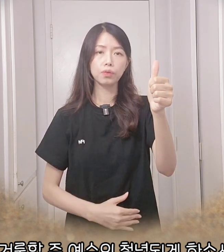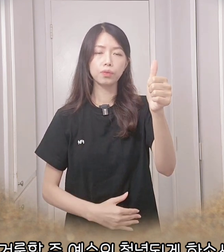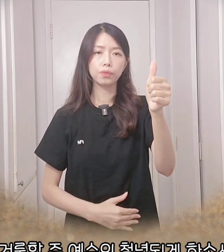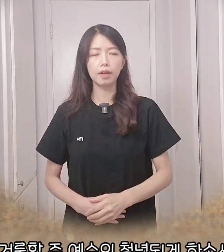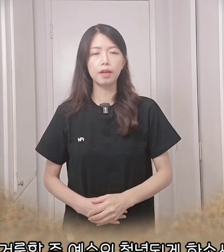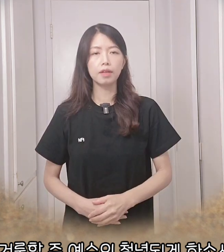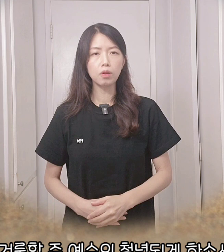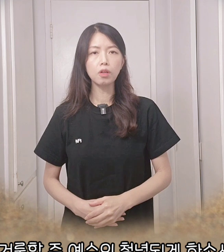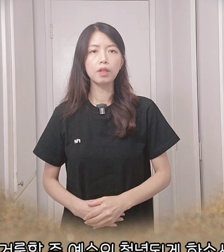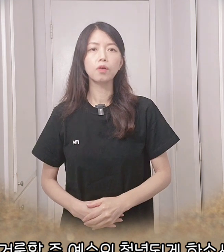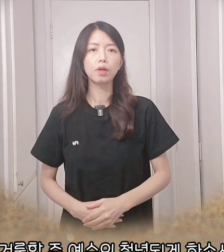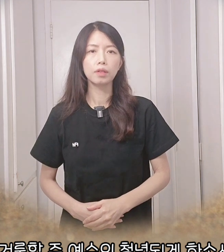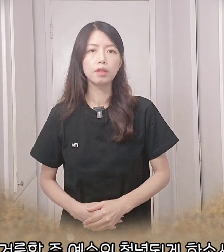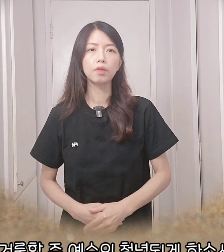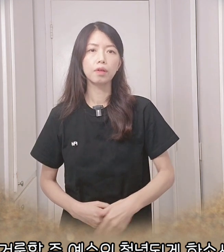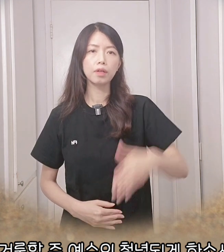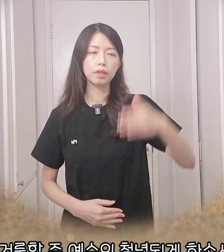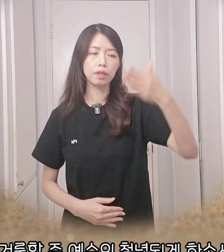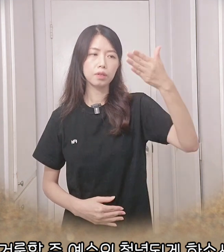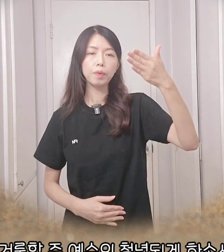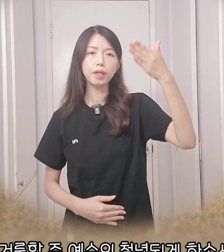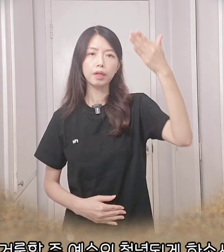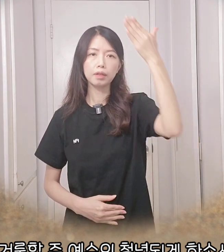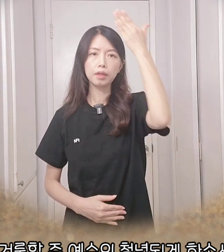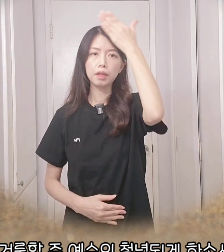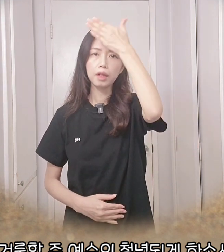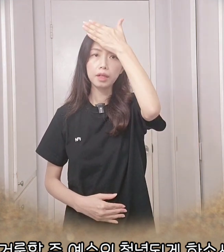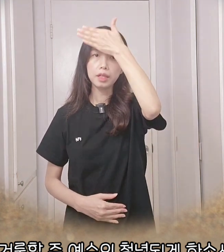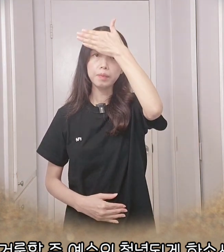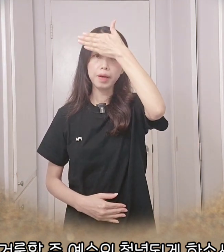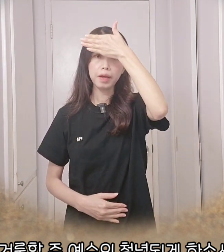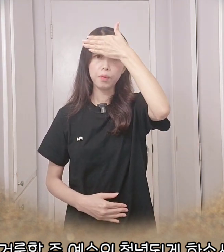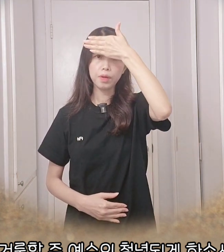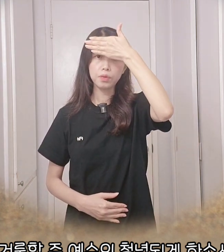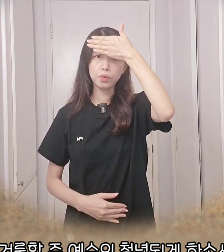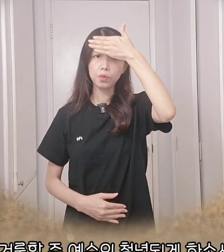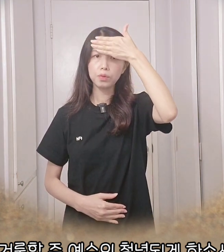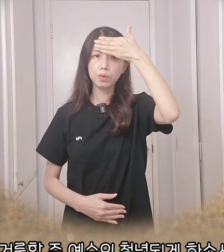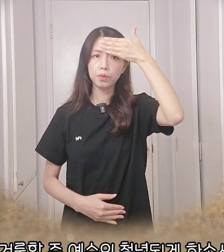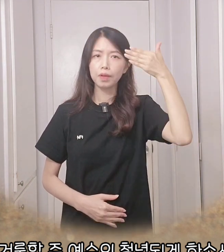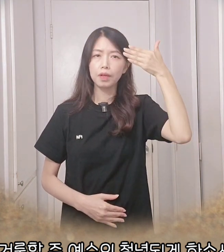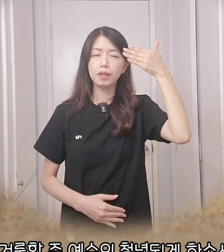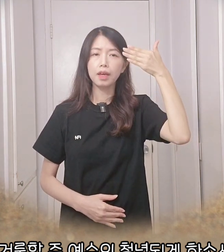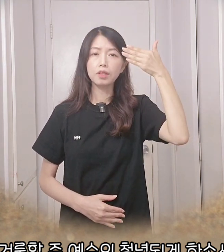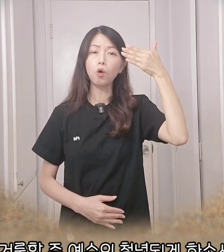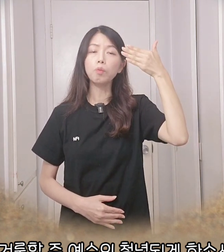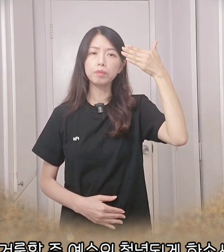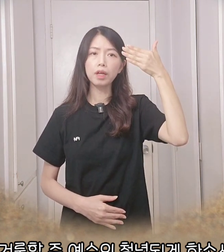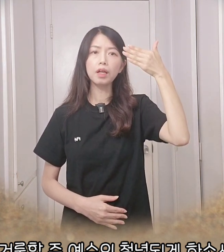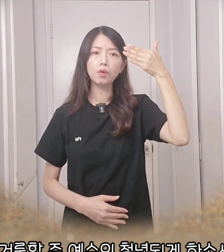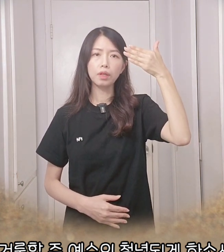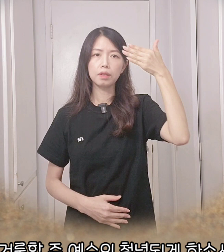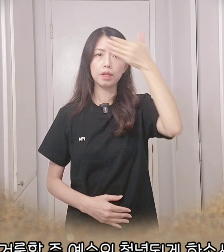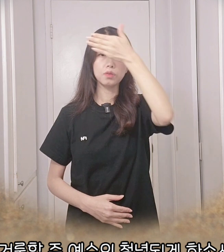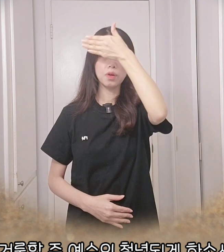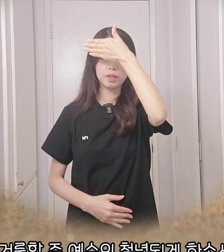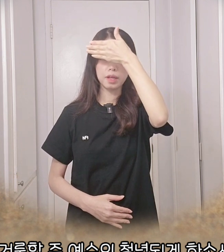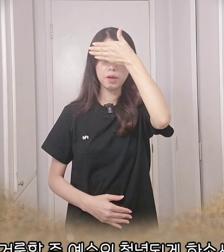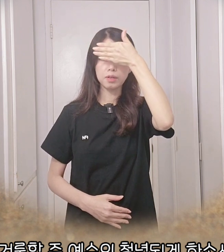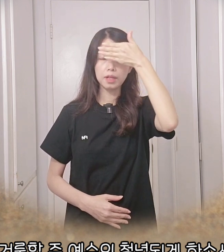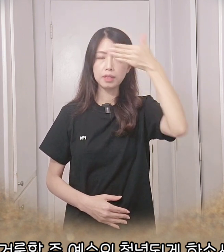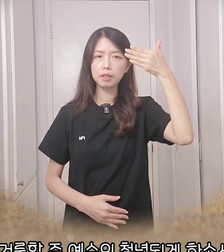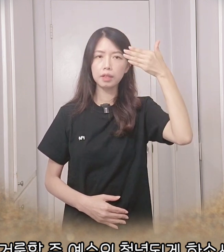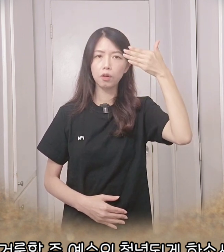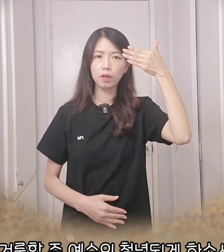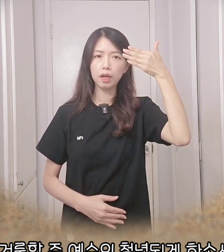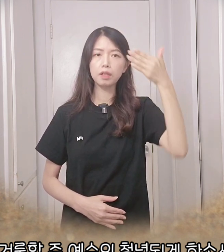예수. 청년이라고 하는 뜻의 수어는 이 손바닥을 이마에 왼쪽에서 오른쪽으로, 이게 젊다라고 하는 뜻의